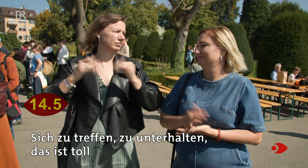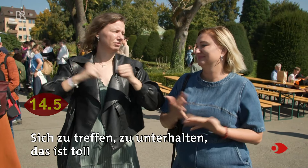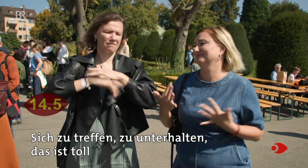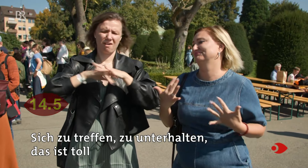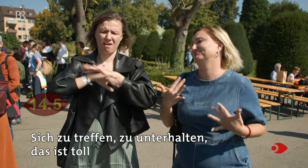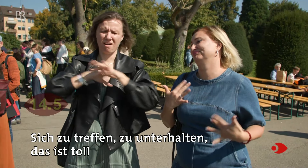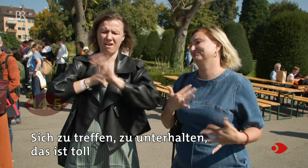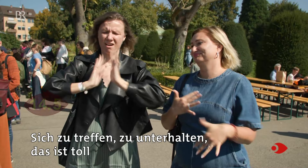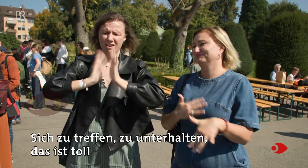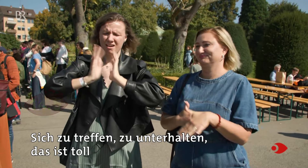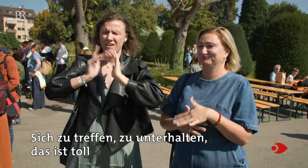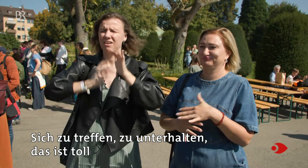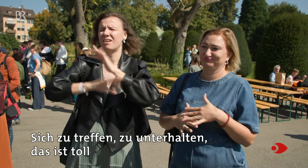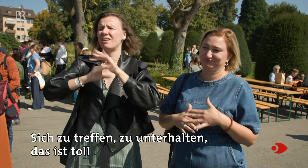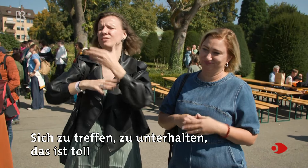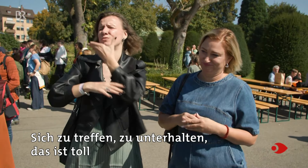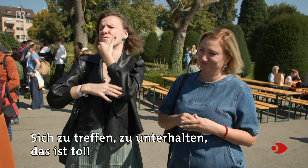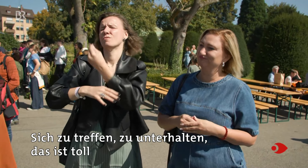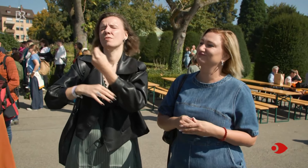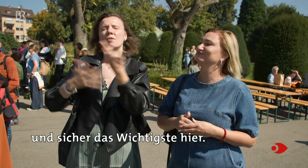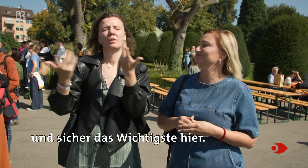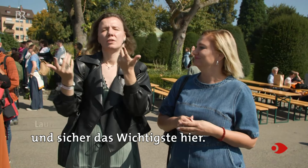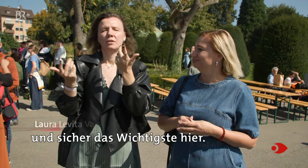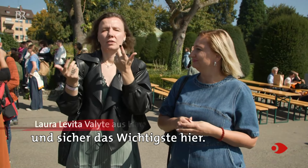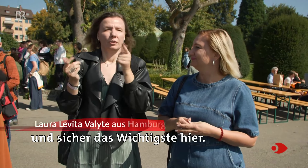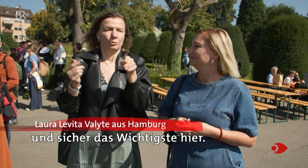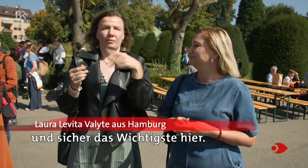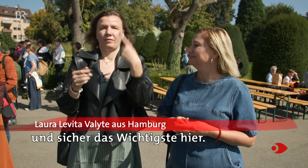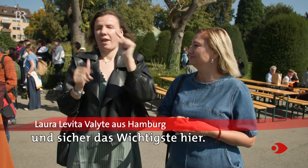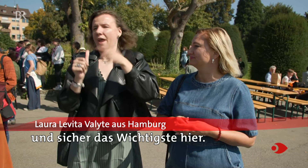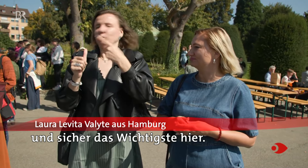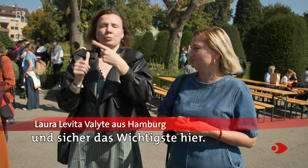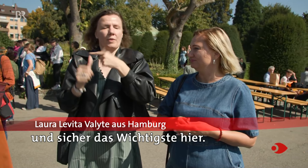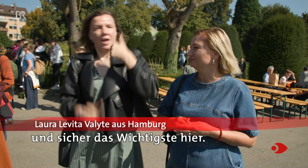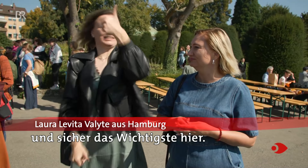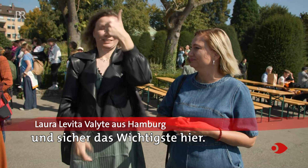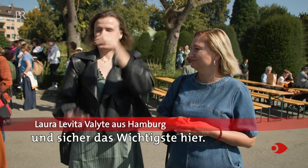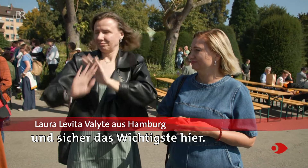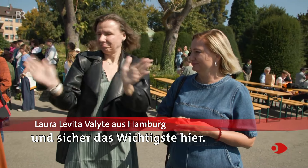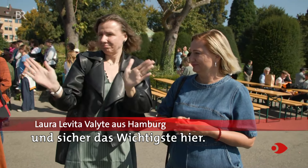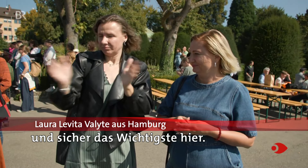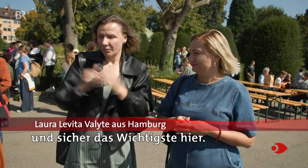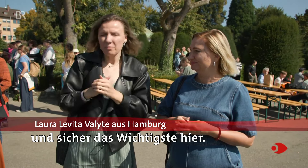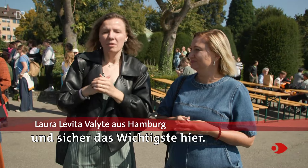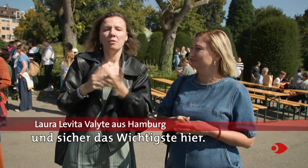Sich zu treffen, zu unterhalten, das ist toll. Und sicher das Wichtigste hier.